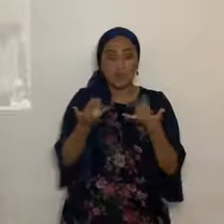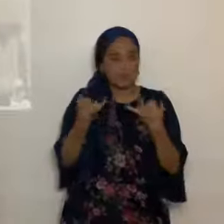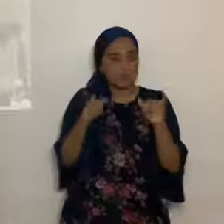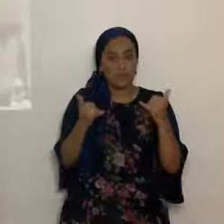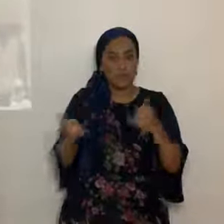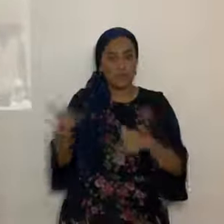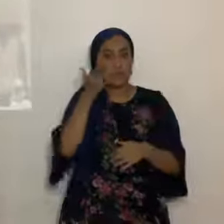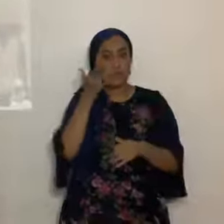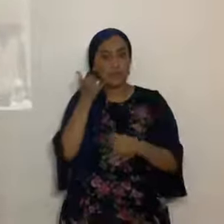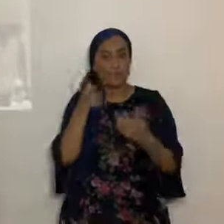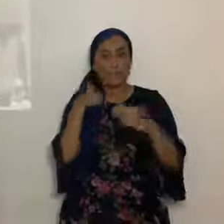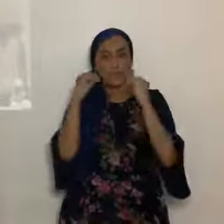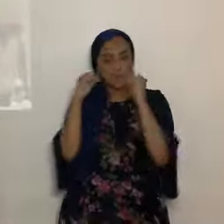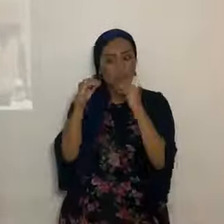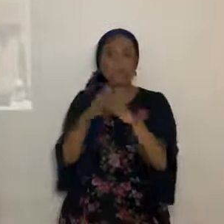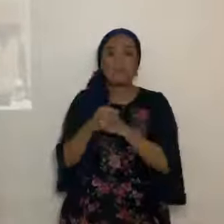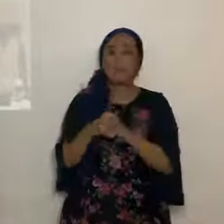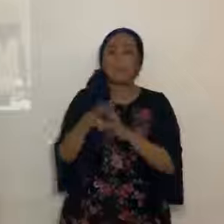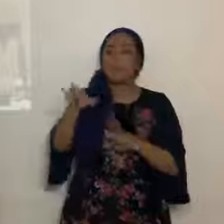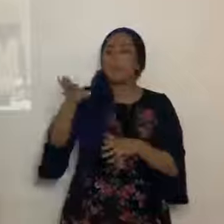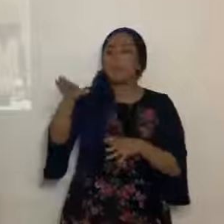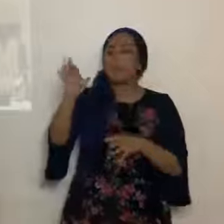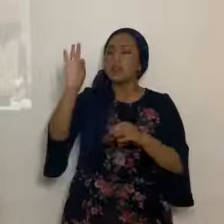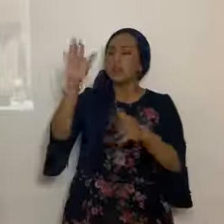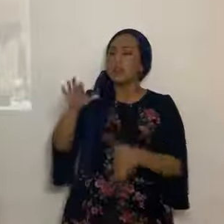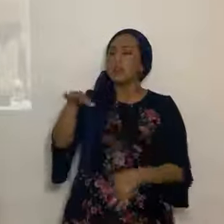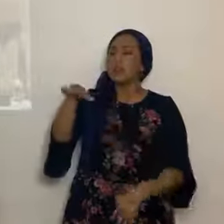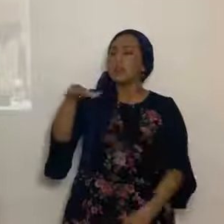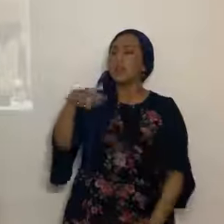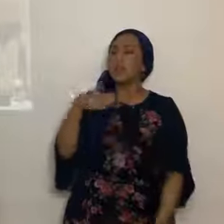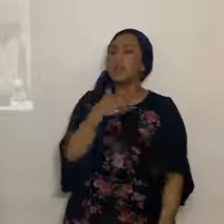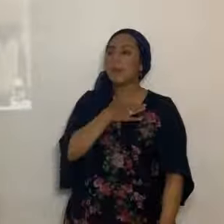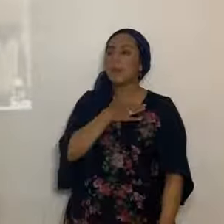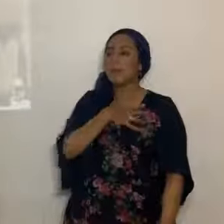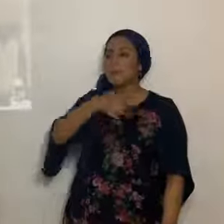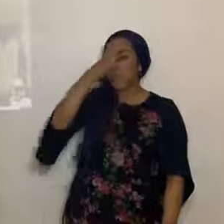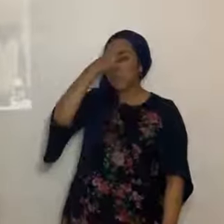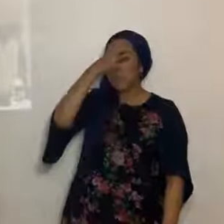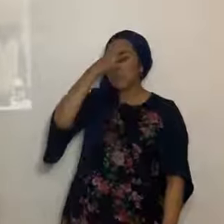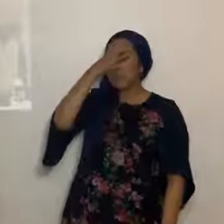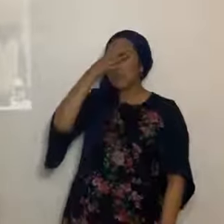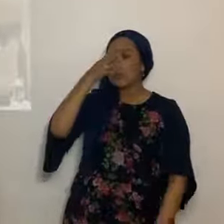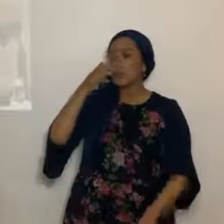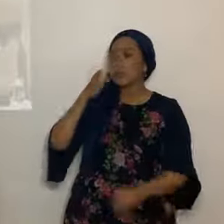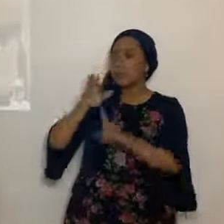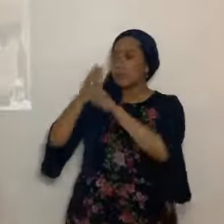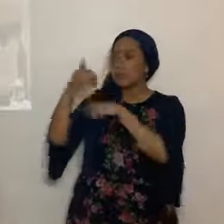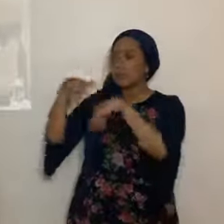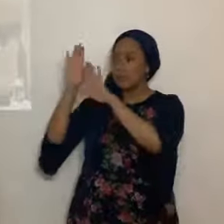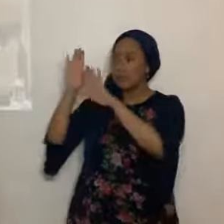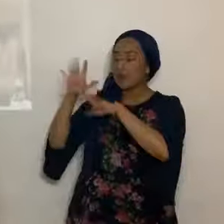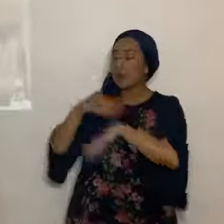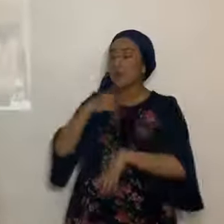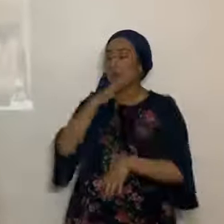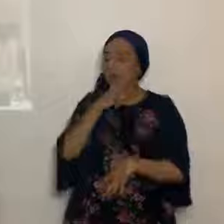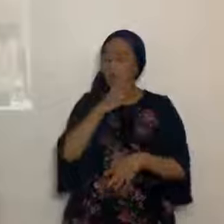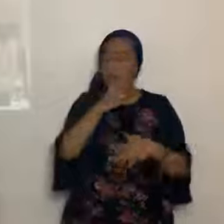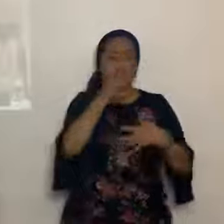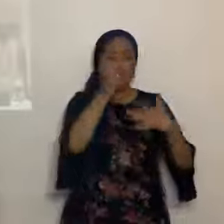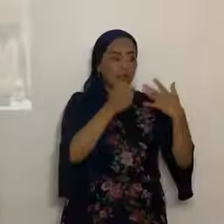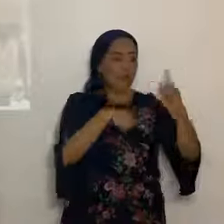por teléfono, al ministrar, Roy, pues mi papá se fue, mi mamá, etcétera, así, aquí y allá.